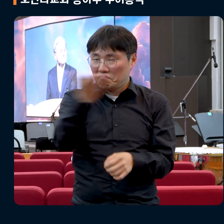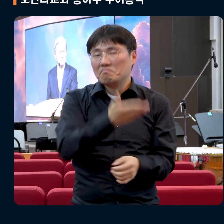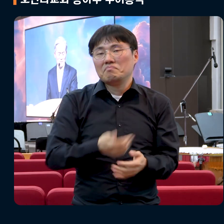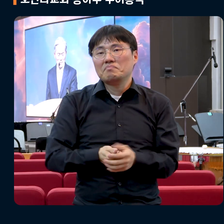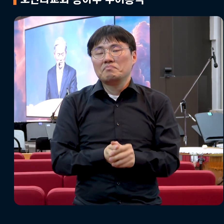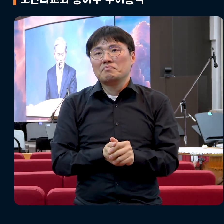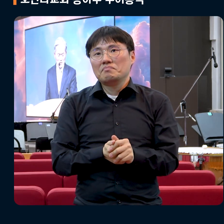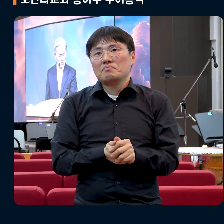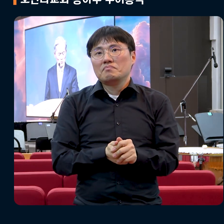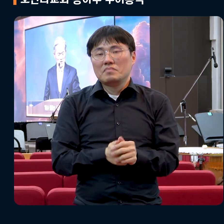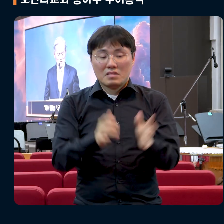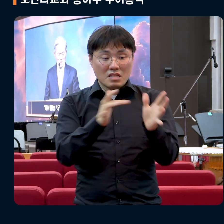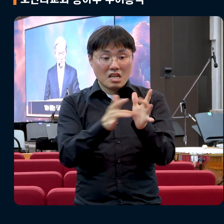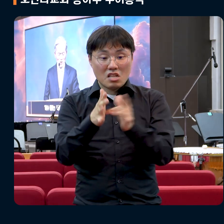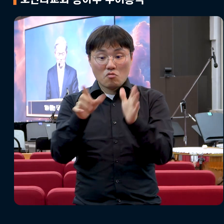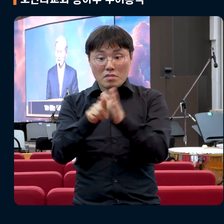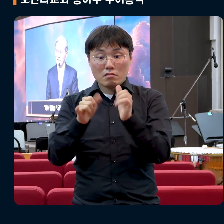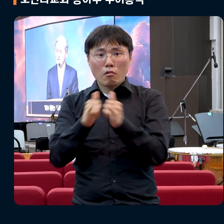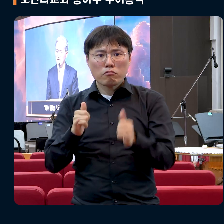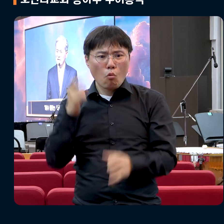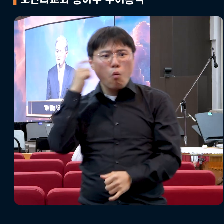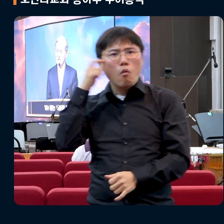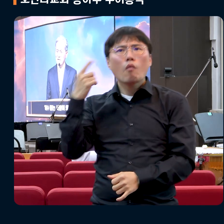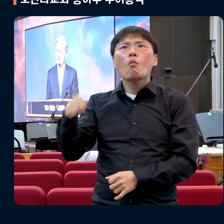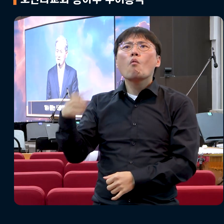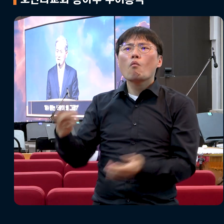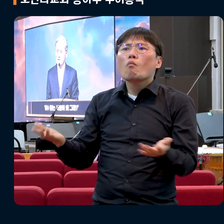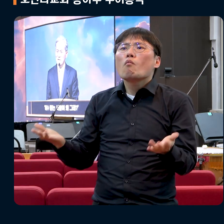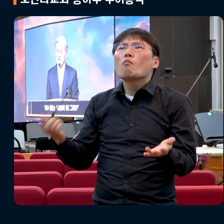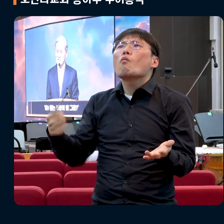여러분, 예수 믿는 사람이 왜 그래?